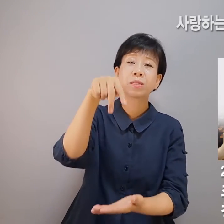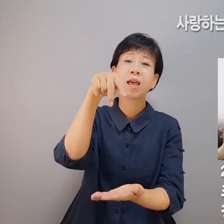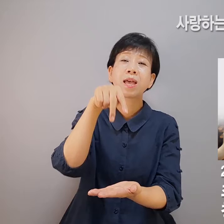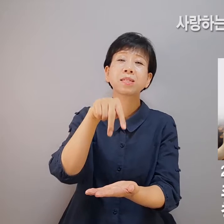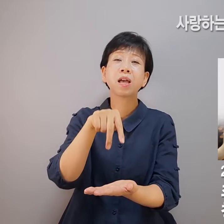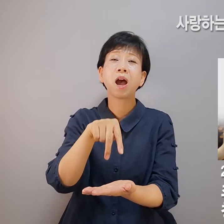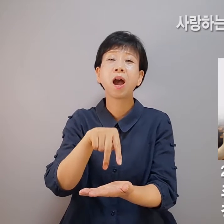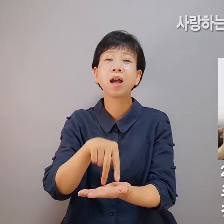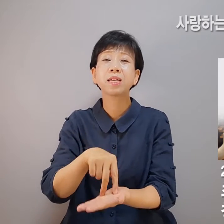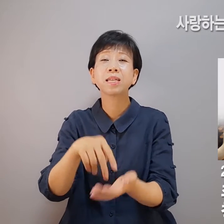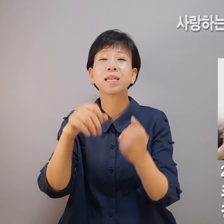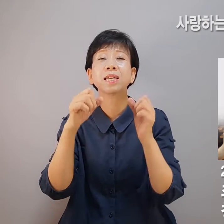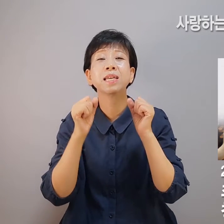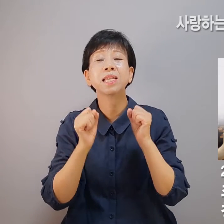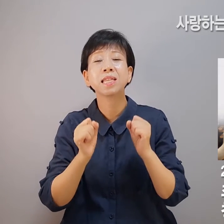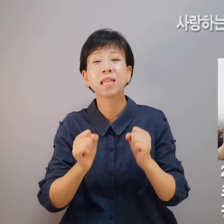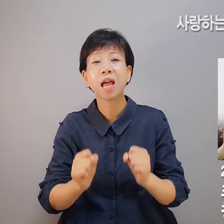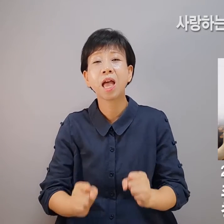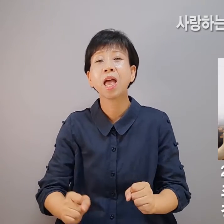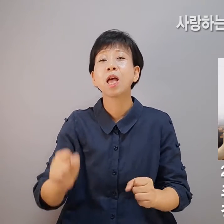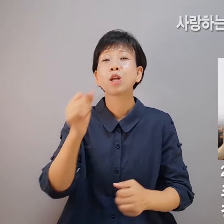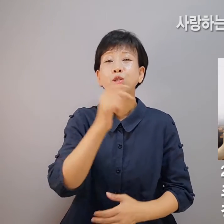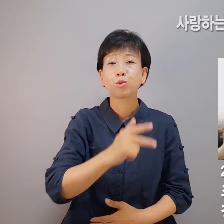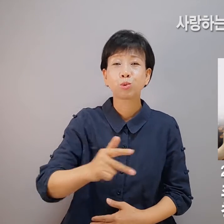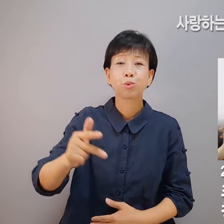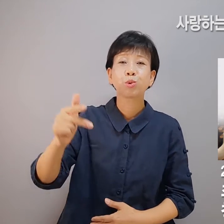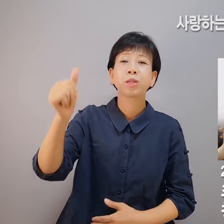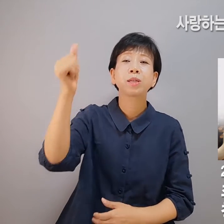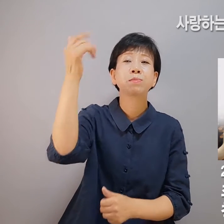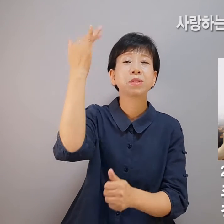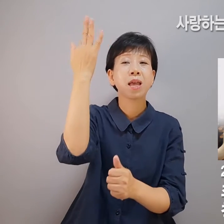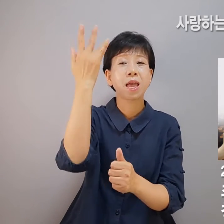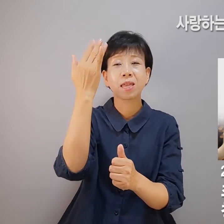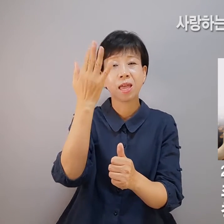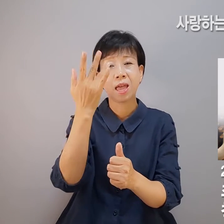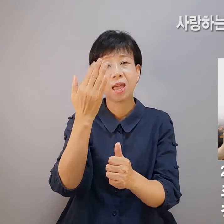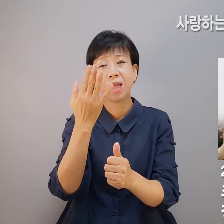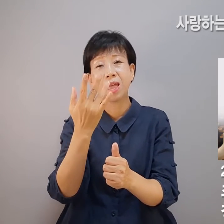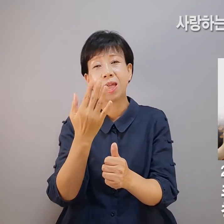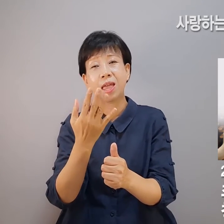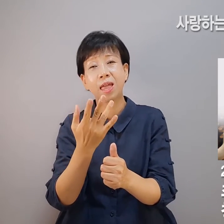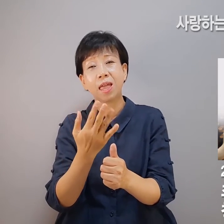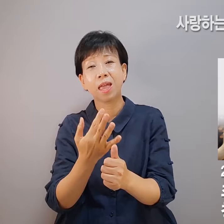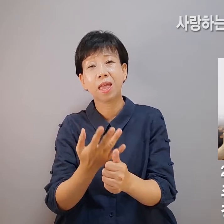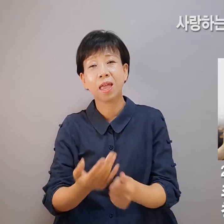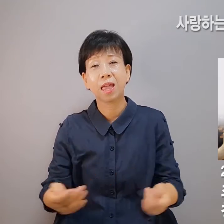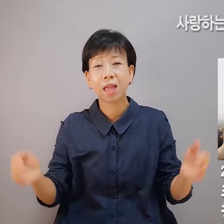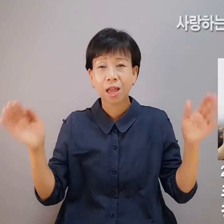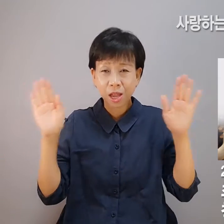이곳에 서 있네. 주 임재에